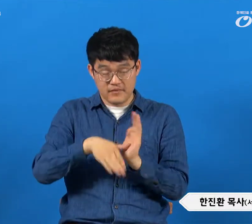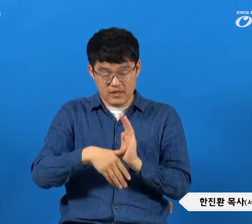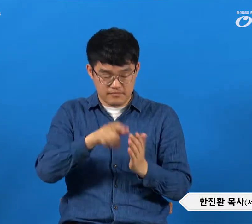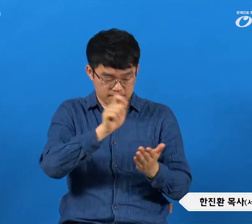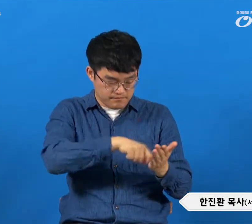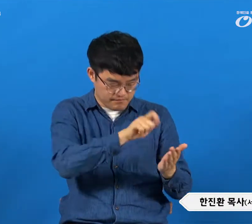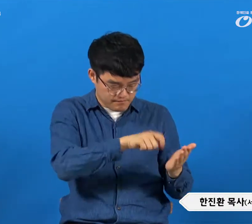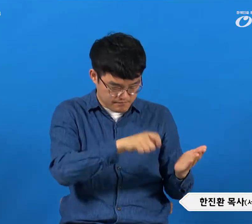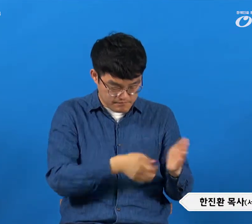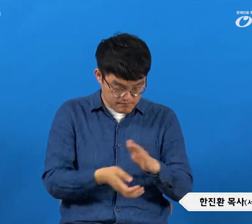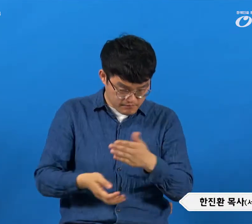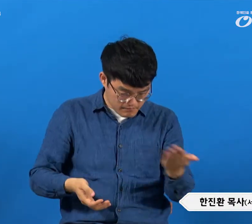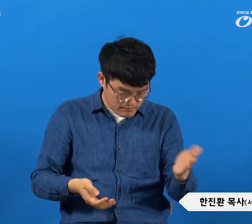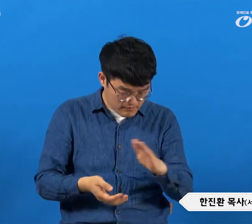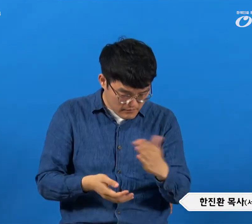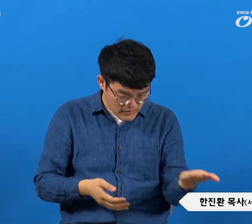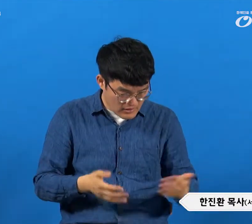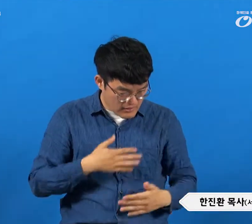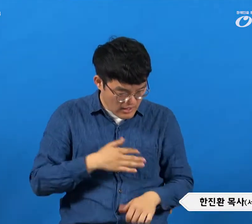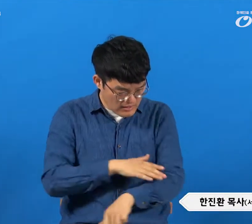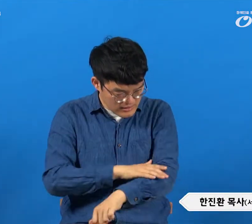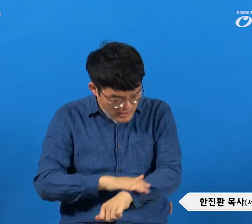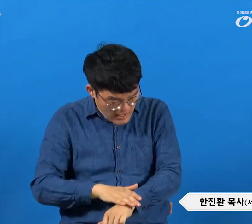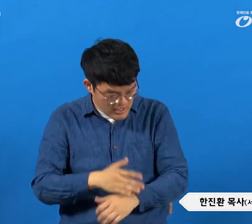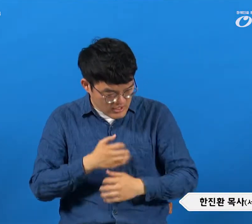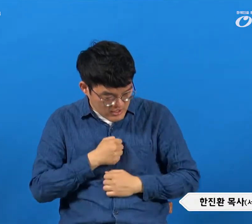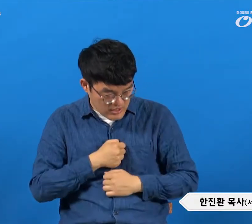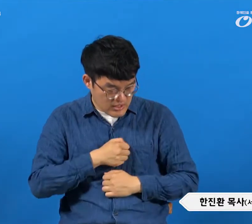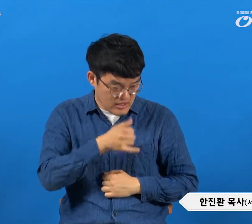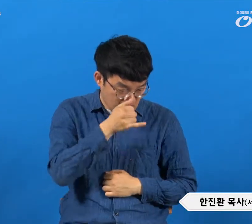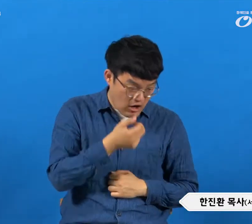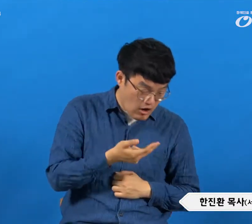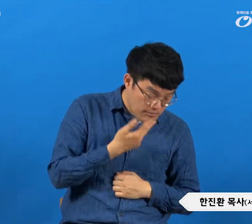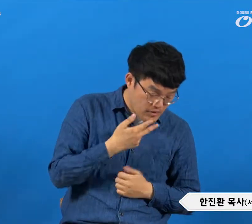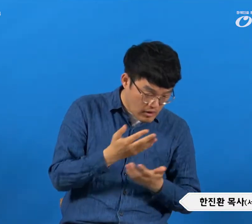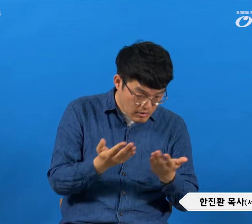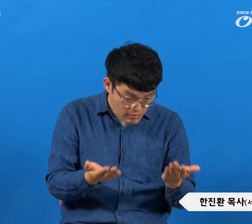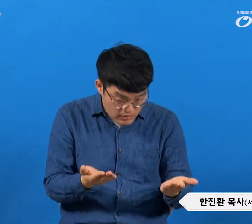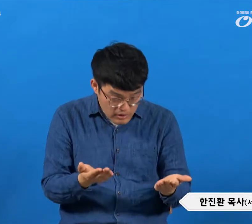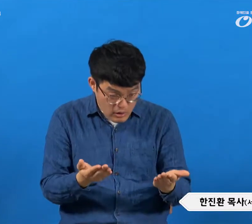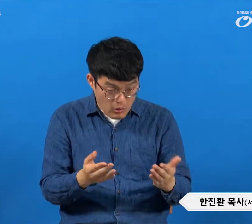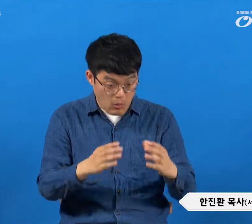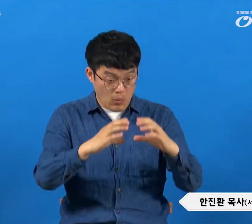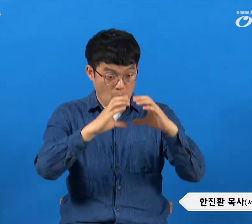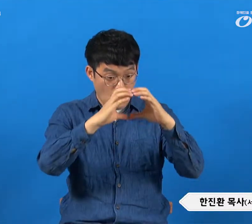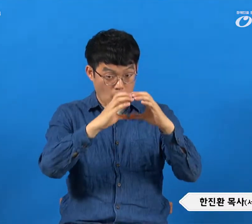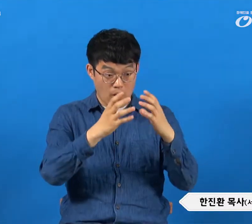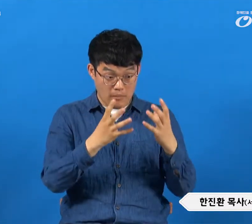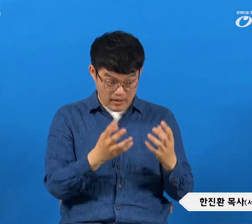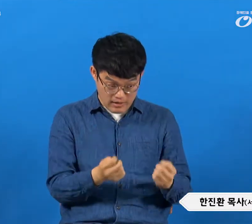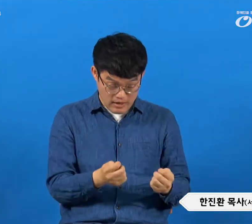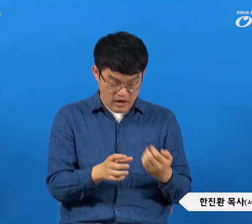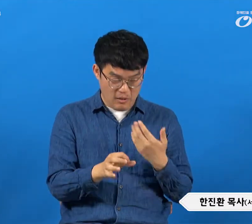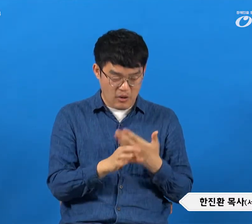이제 일기장을 뒤적이면서 성적표를 점검을 합니다. 공표가 좀 많으면 조금